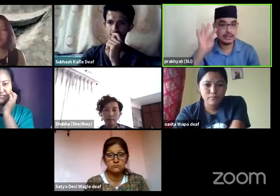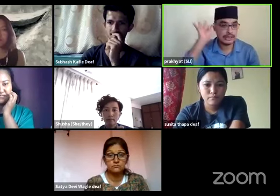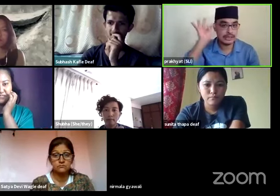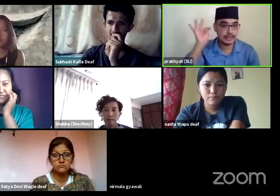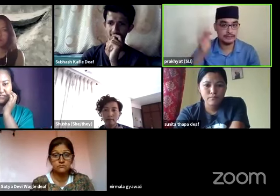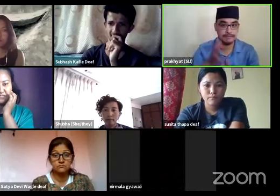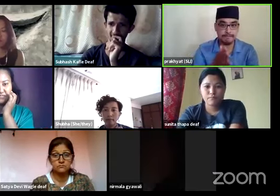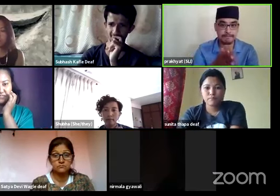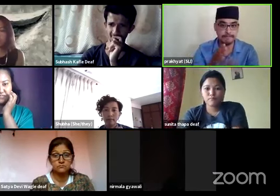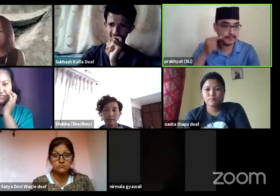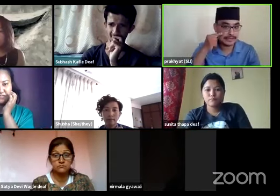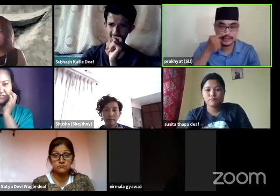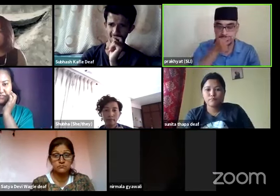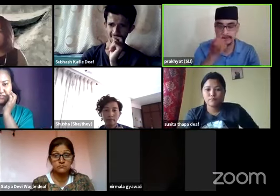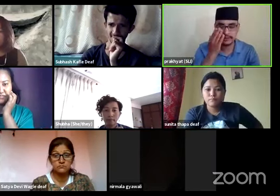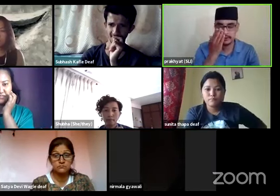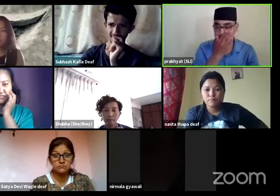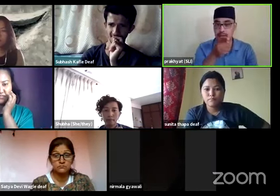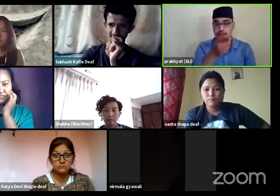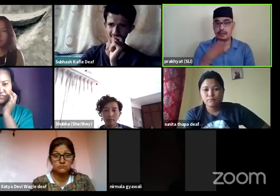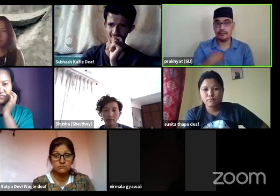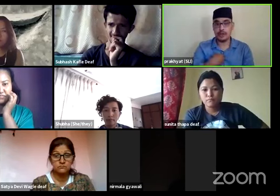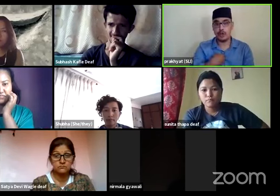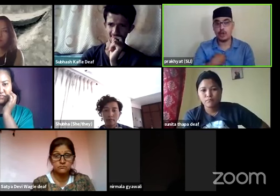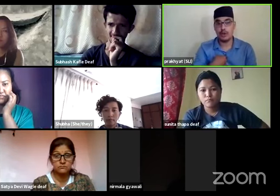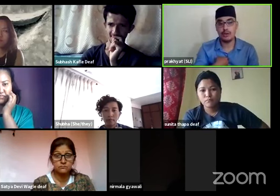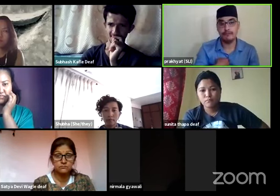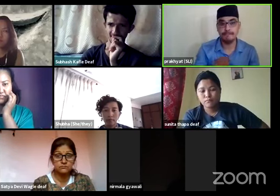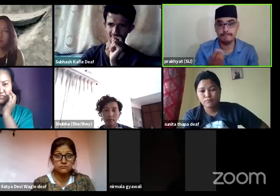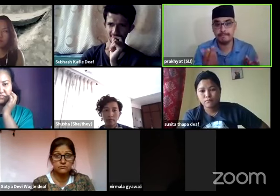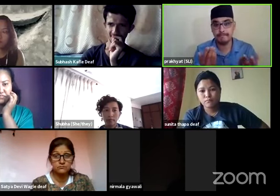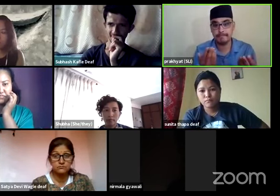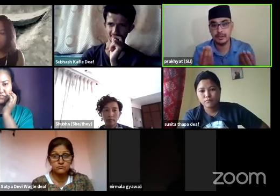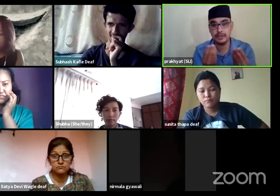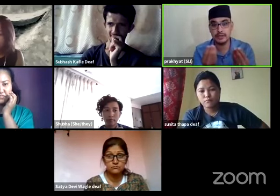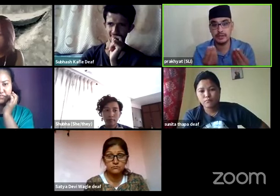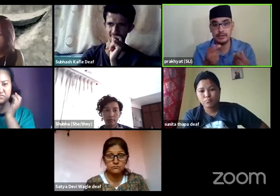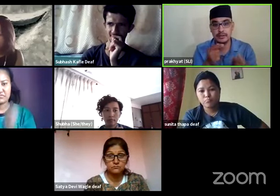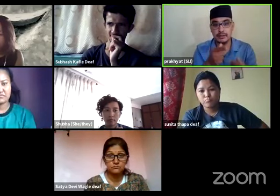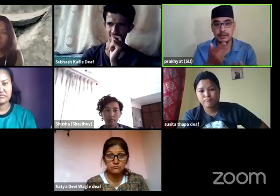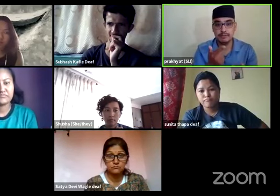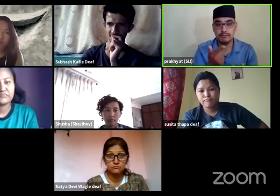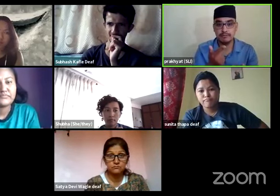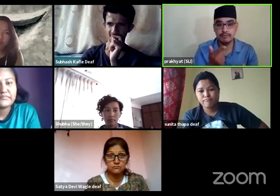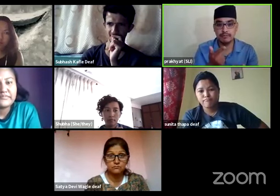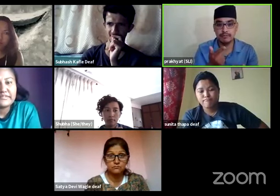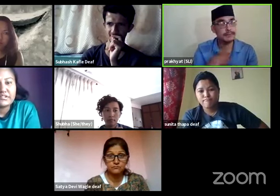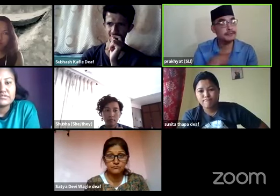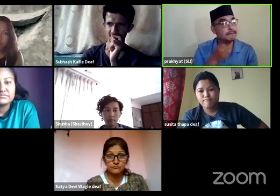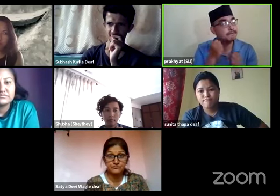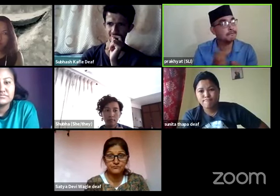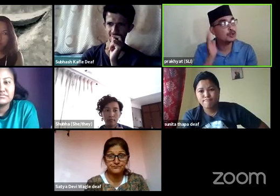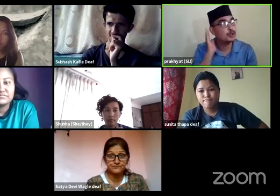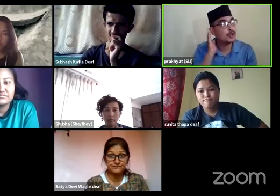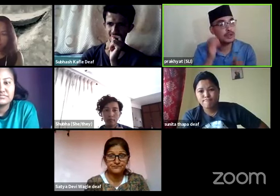हजुर थ्याङ्क यू म्याम म चाहिँ अलिकति थ्रु आउट द सिजन बसिरहँदाखेरि मैले रियलाइज गरेको एक